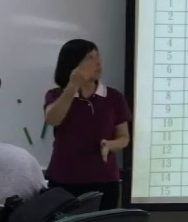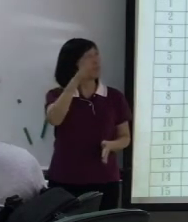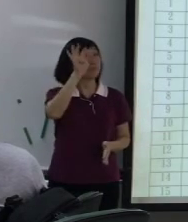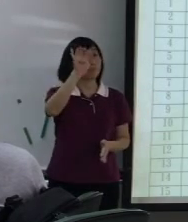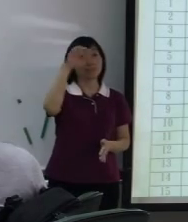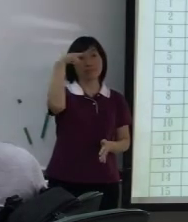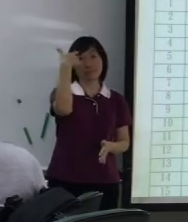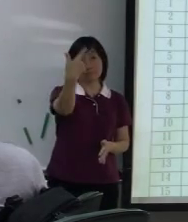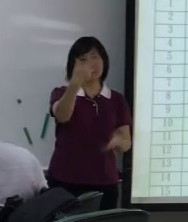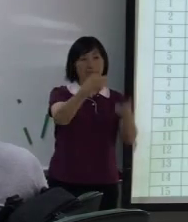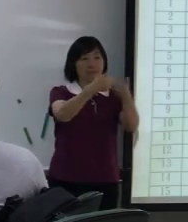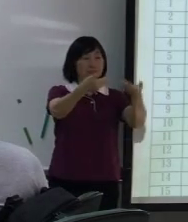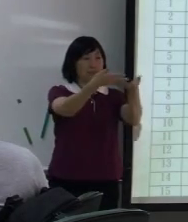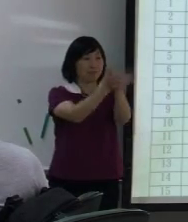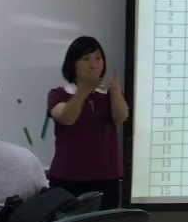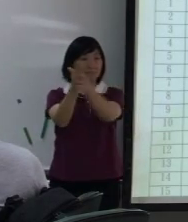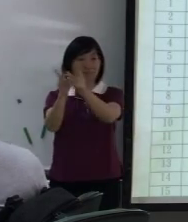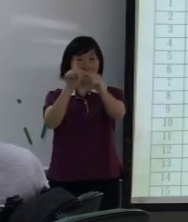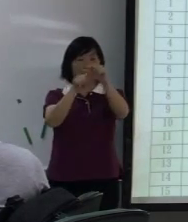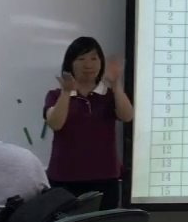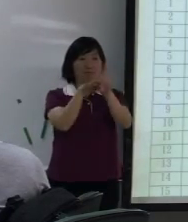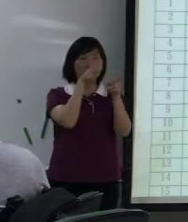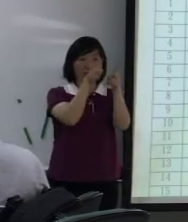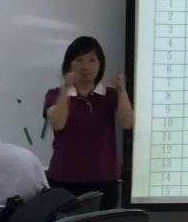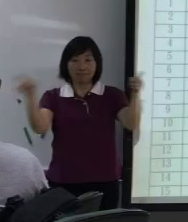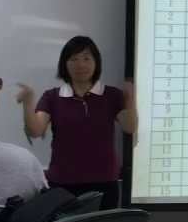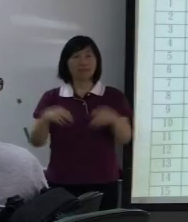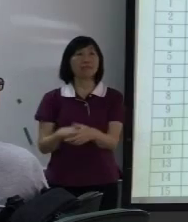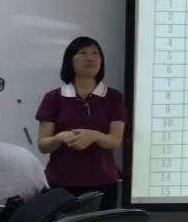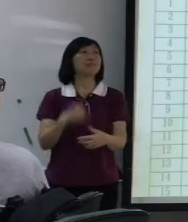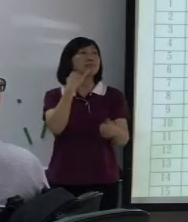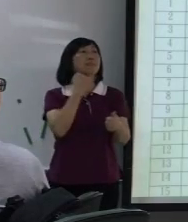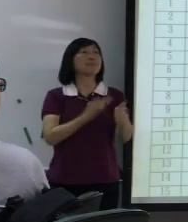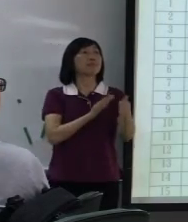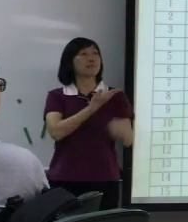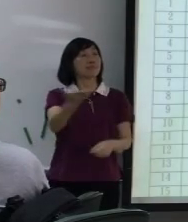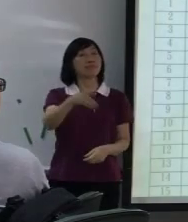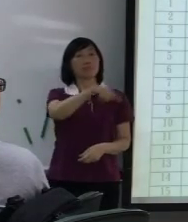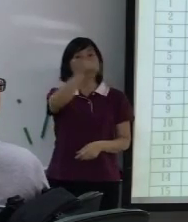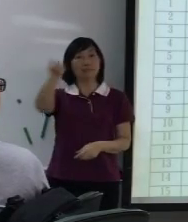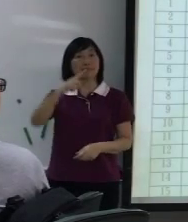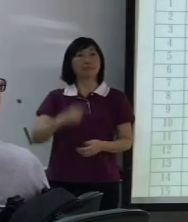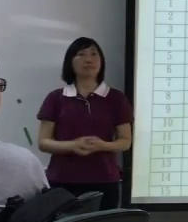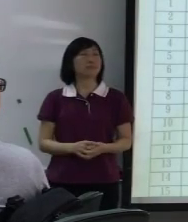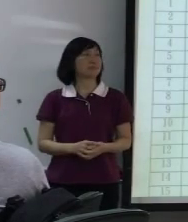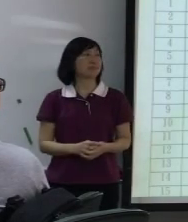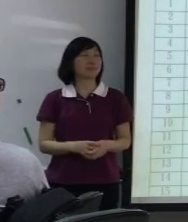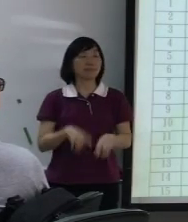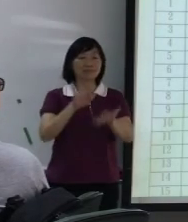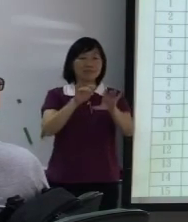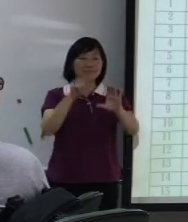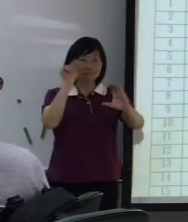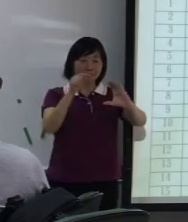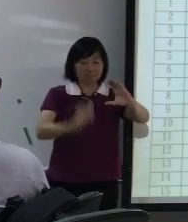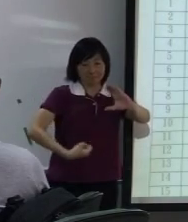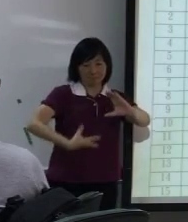18946个分类的中文词汇可以让大家来点